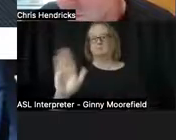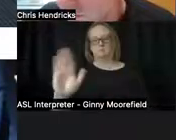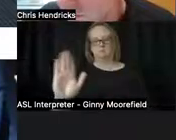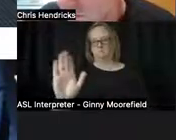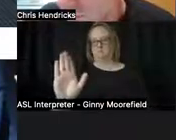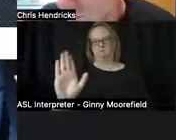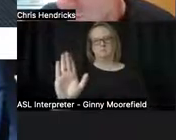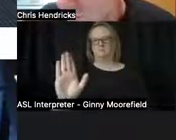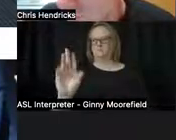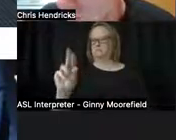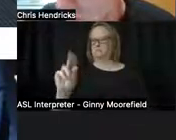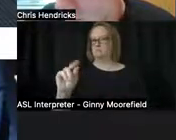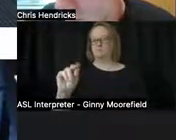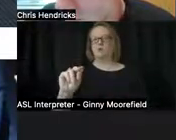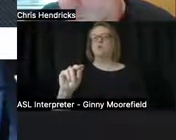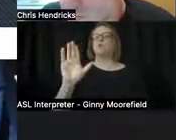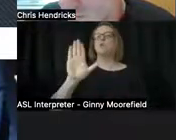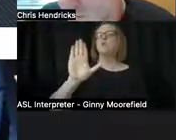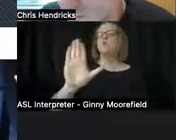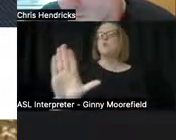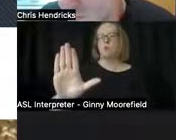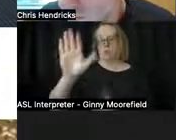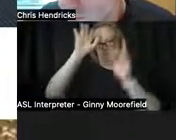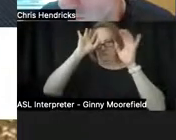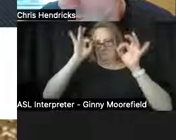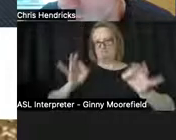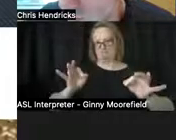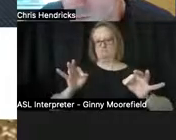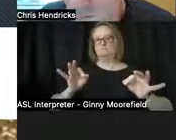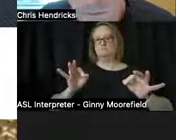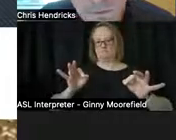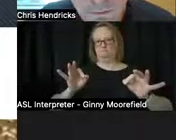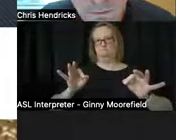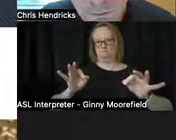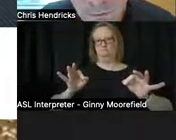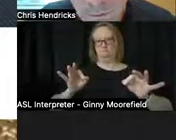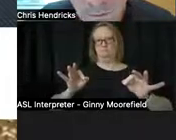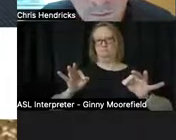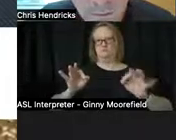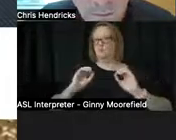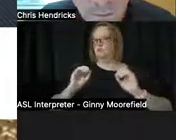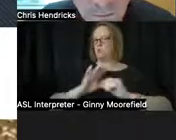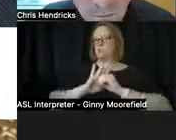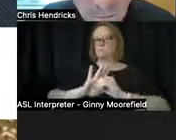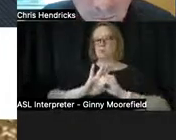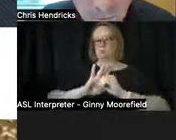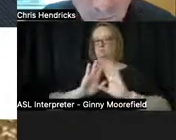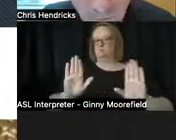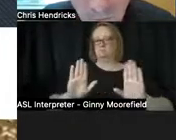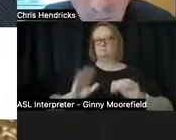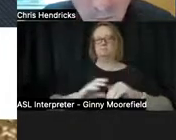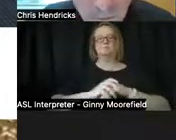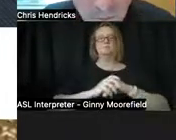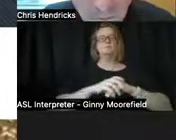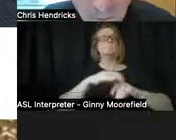en la que ustedes no se sienten cómodos votando ustedes tienen el derecho de echar su voto de la forma en la que ustedes quieran echar su voto muy bien